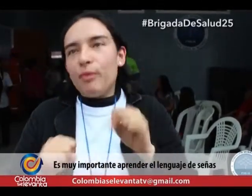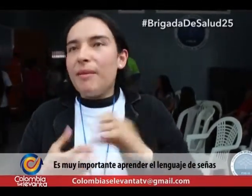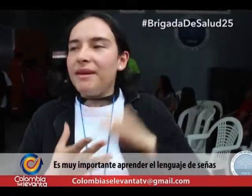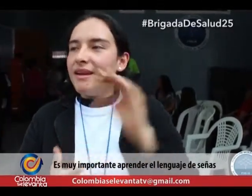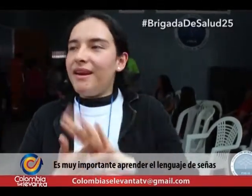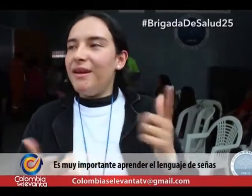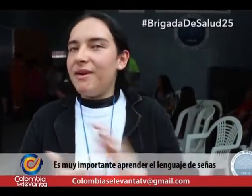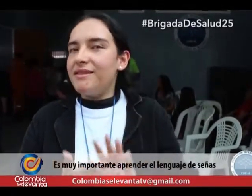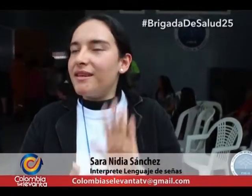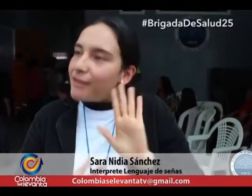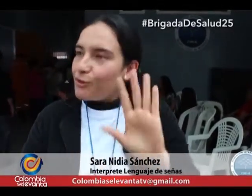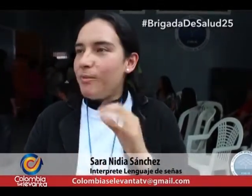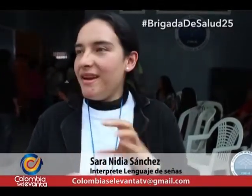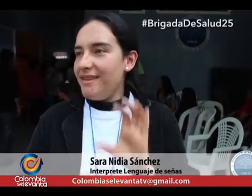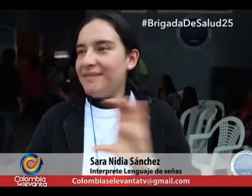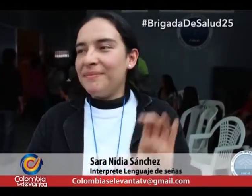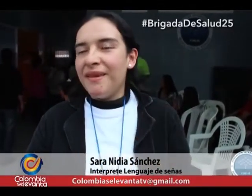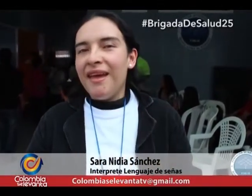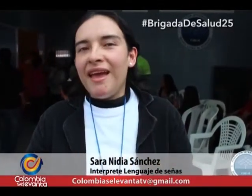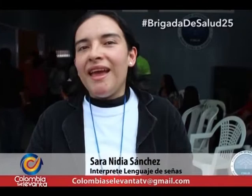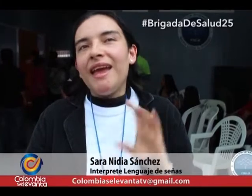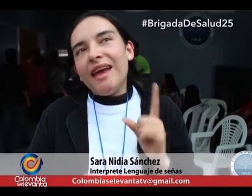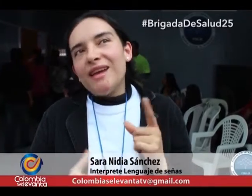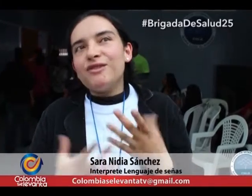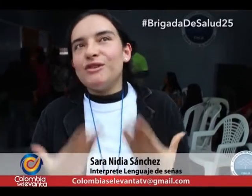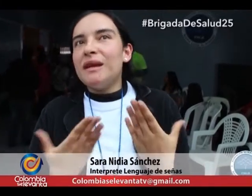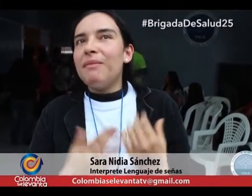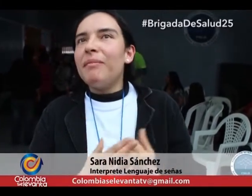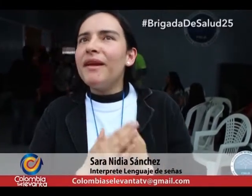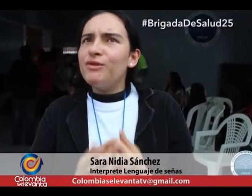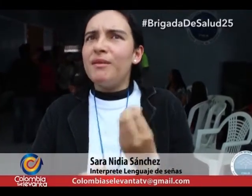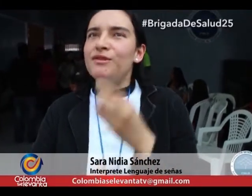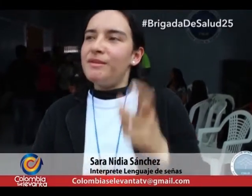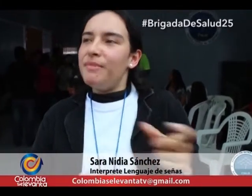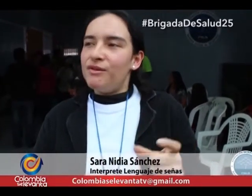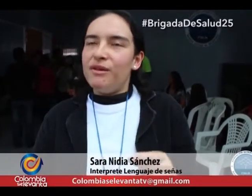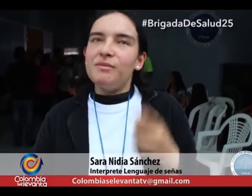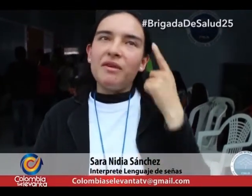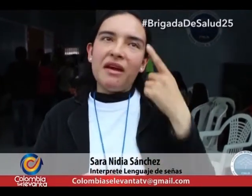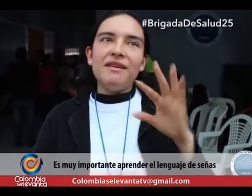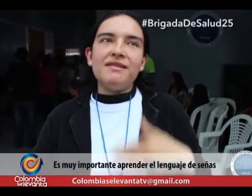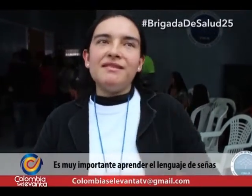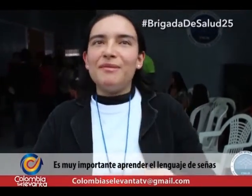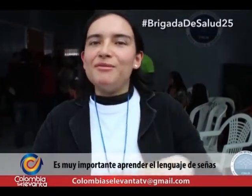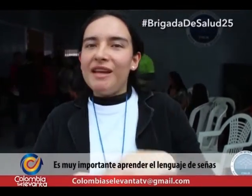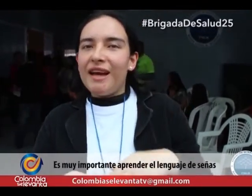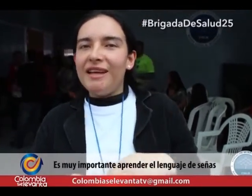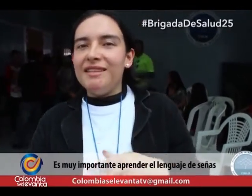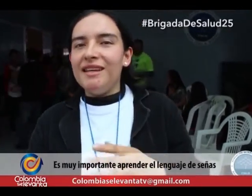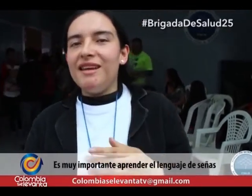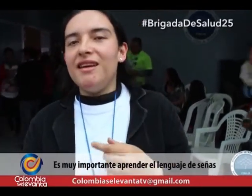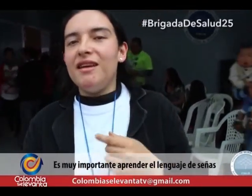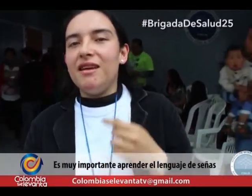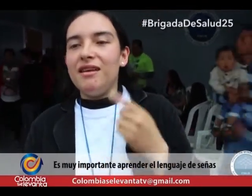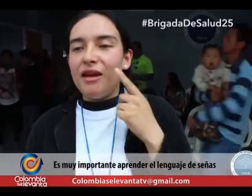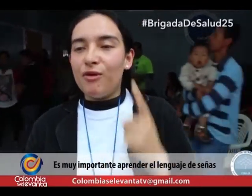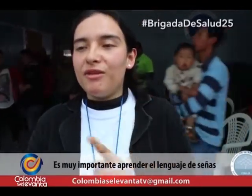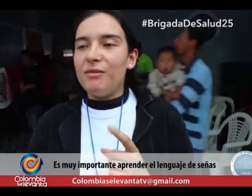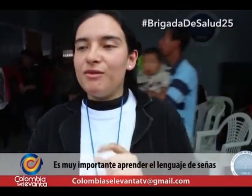puede aprender la lengua de señas de su país. Y eso sirve para ayudar a muchas personas, porque a veces estamos en la calle y encontramos